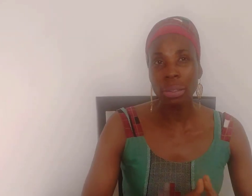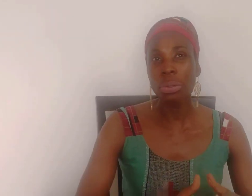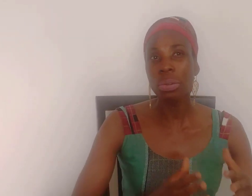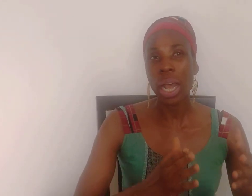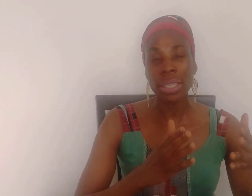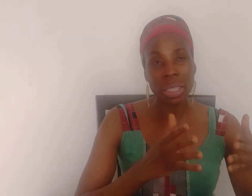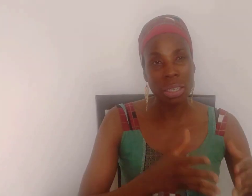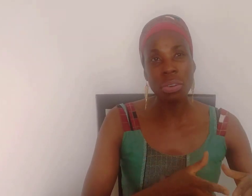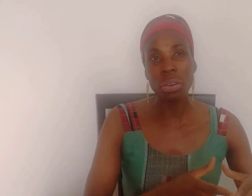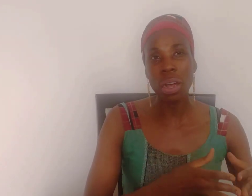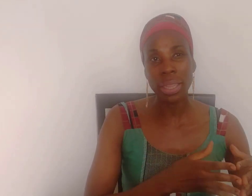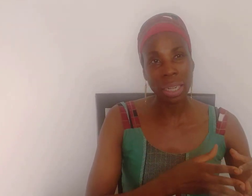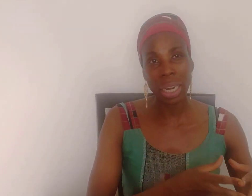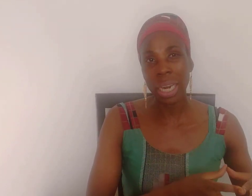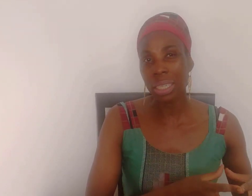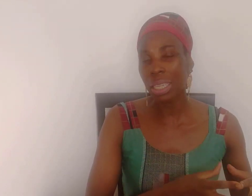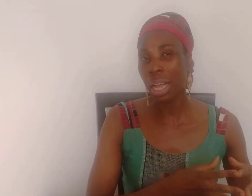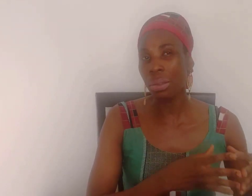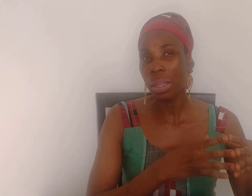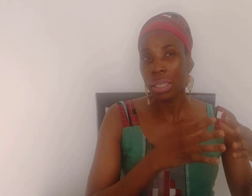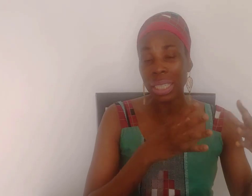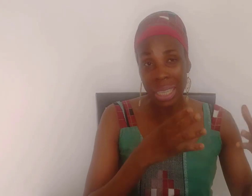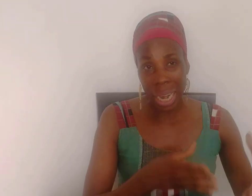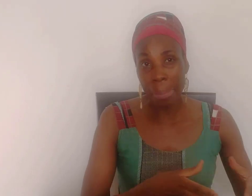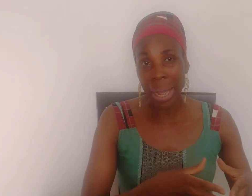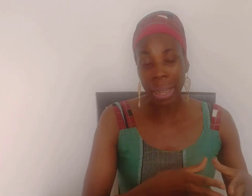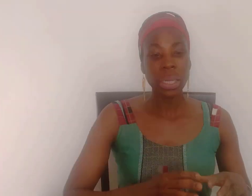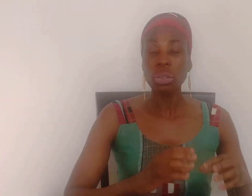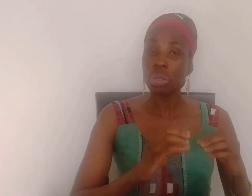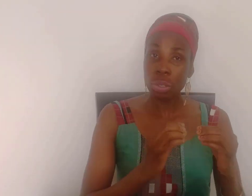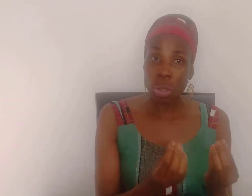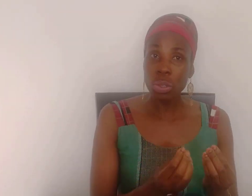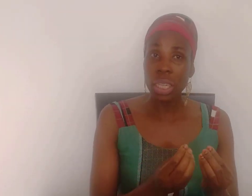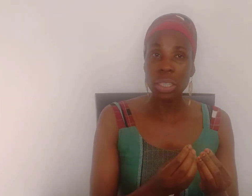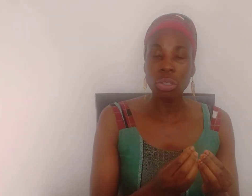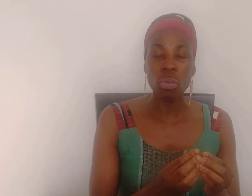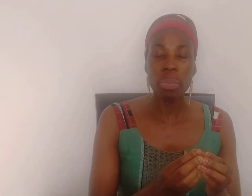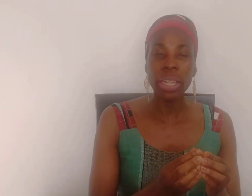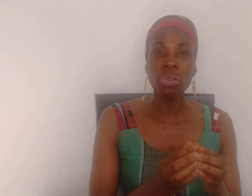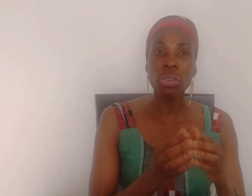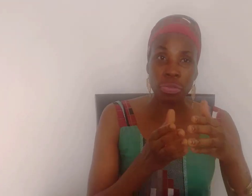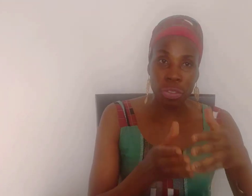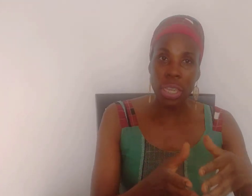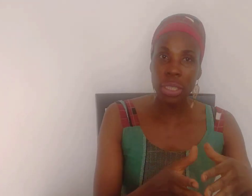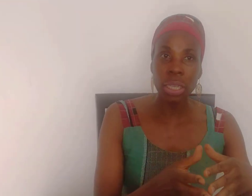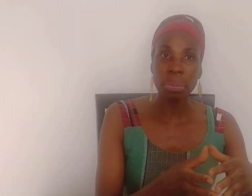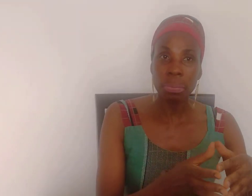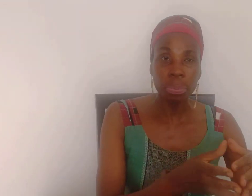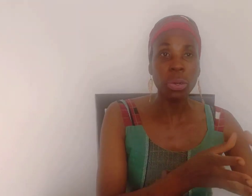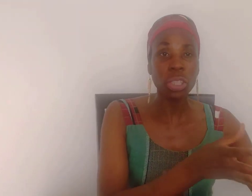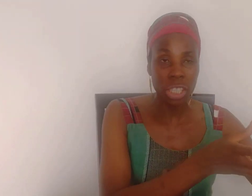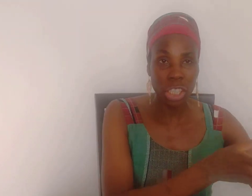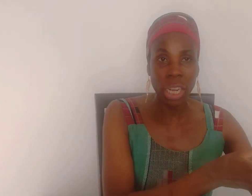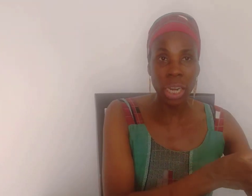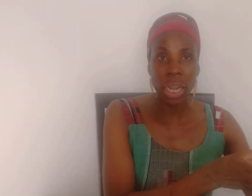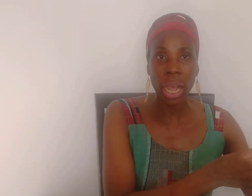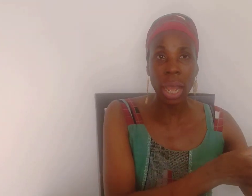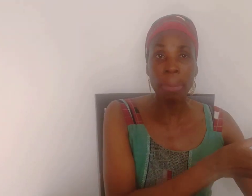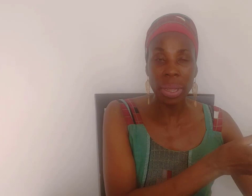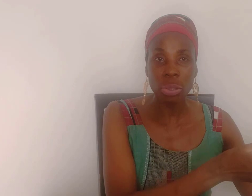1994 assinou a Declaração de Salamanca. Portanto, todos esses documentos visam proteger a